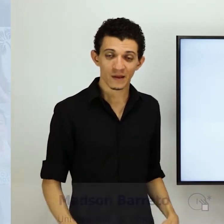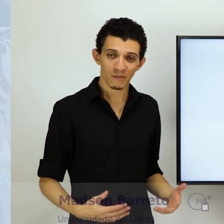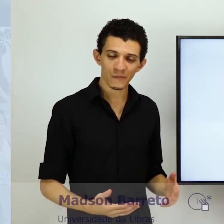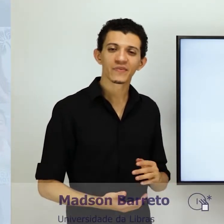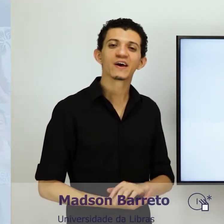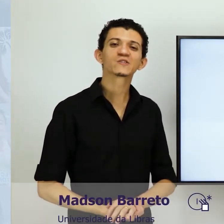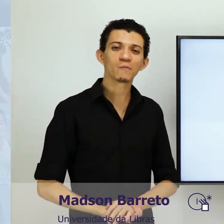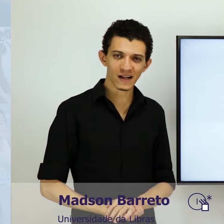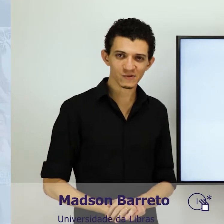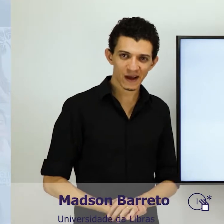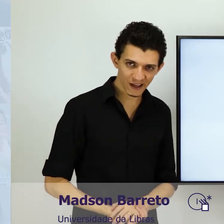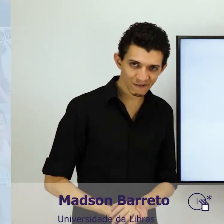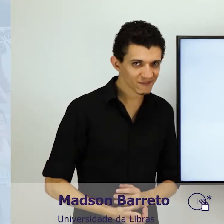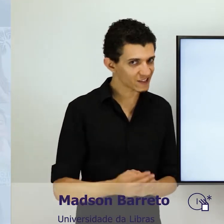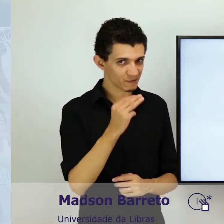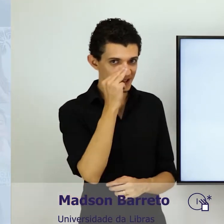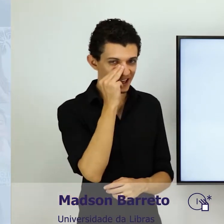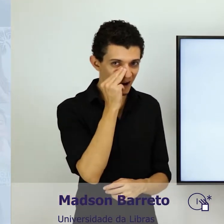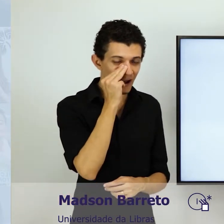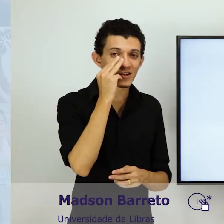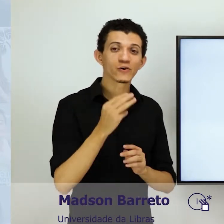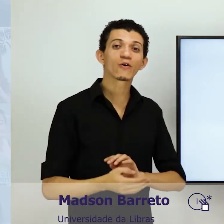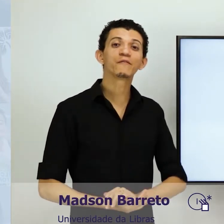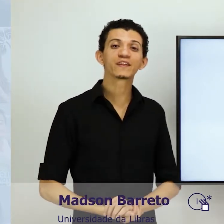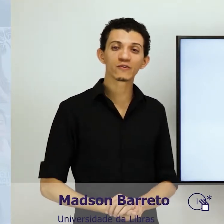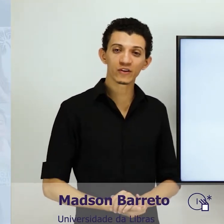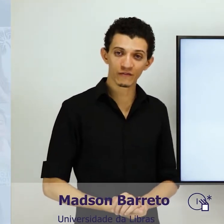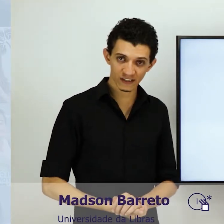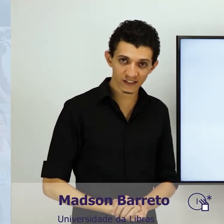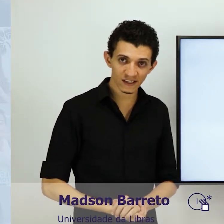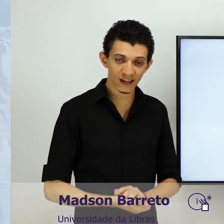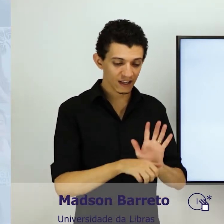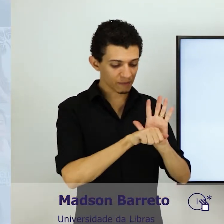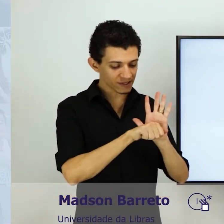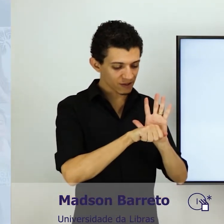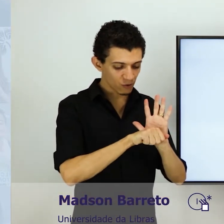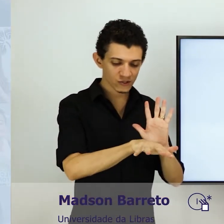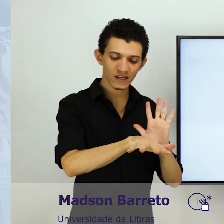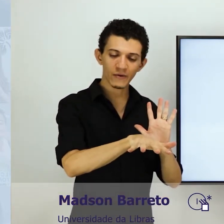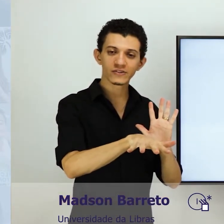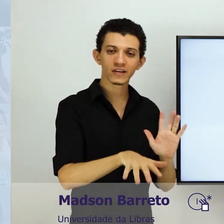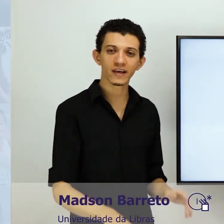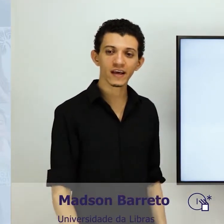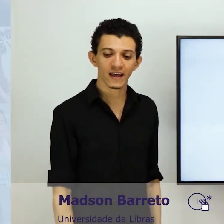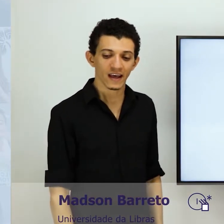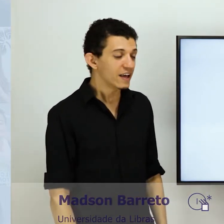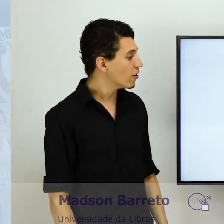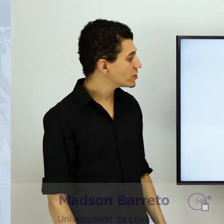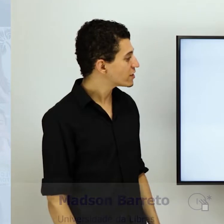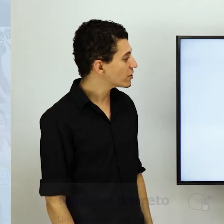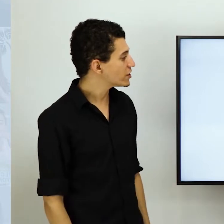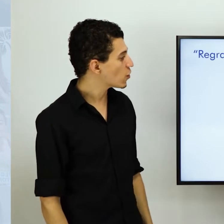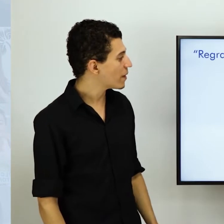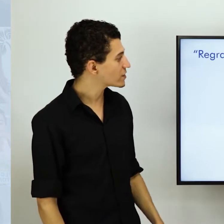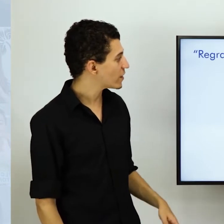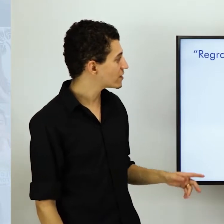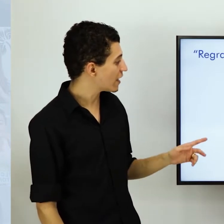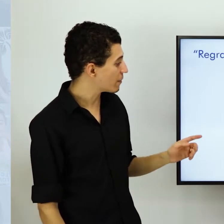Bom, eu sou o Matos Barreto, este é o meu sinal, sou co-fundador da Universidade da Libras, o sinal é este aqui, e hoje, então, a gente começa com esse tema.